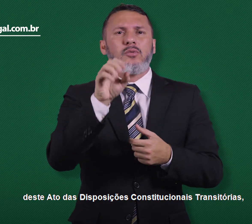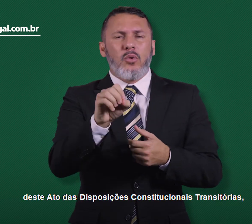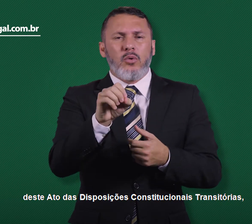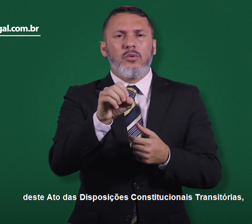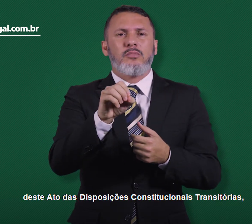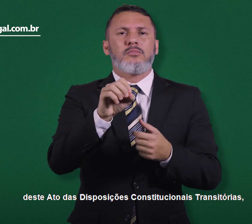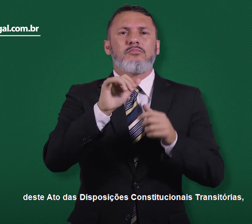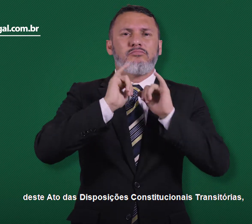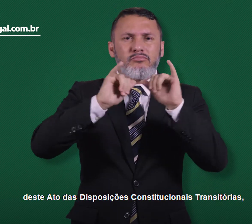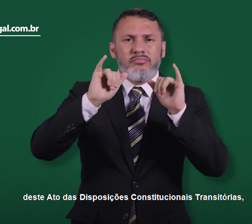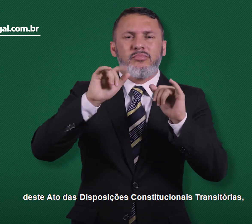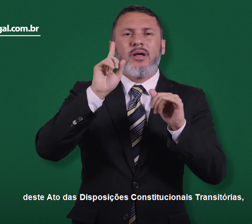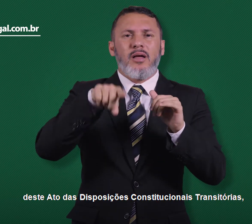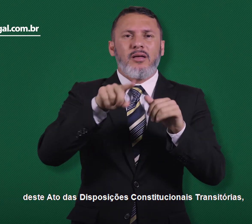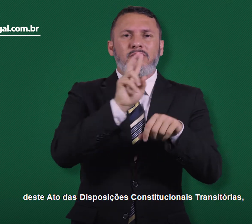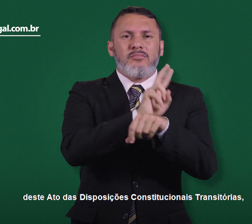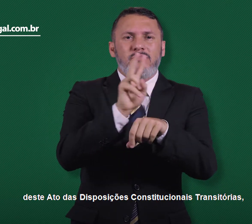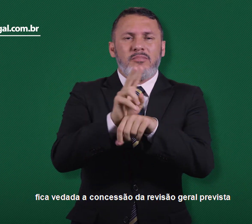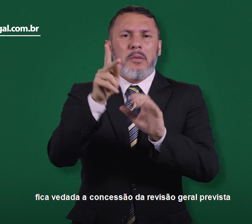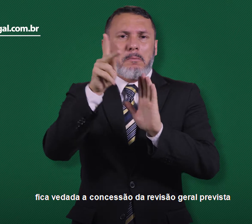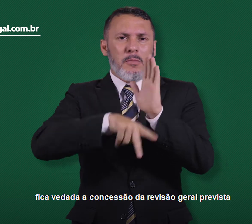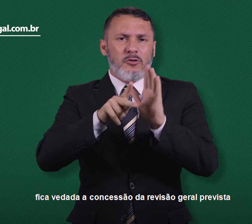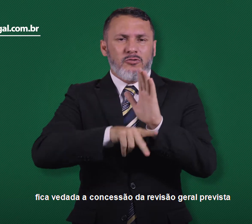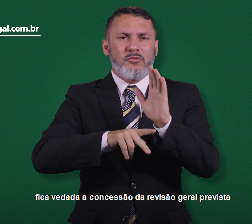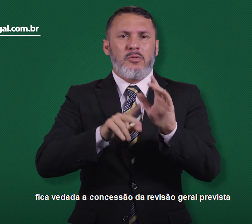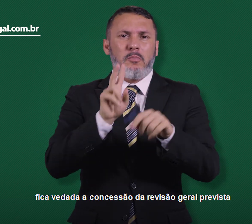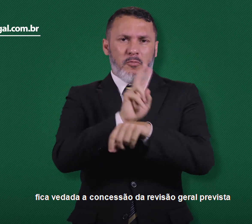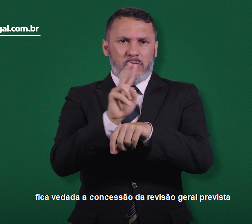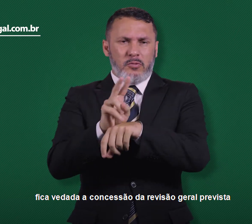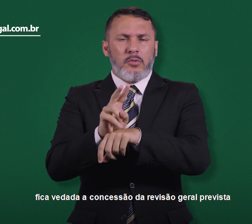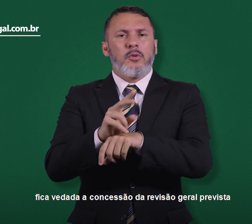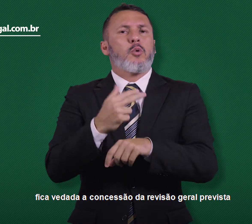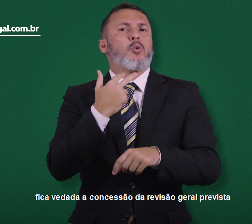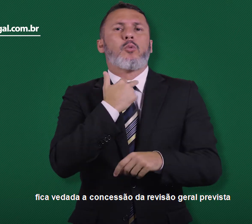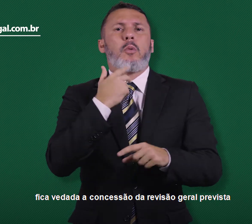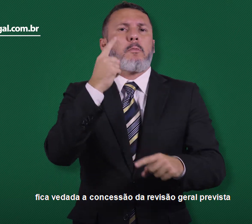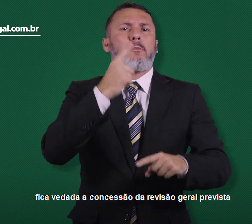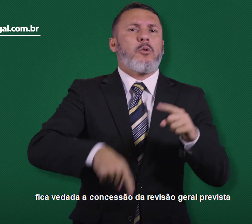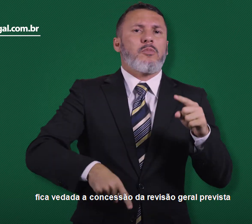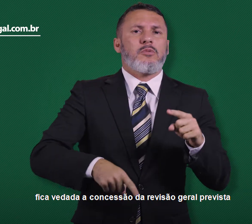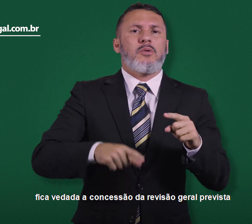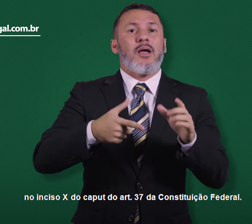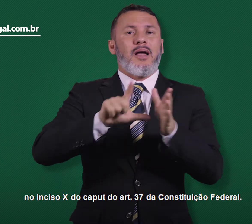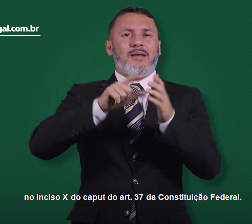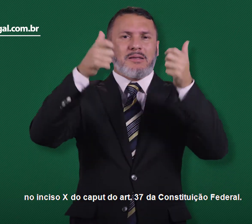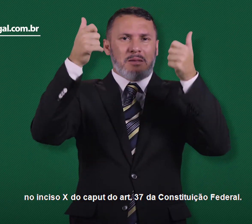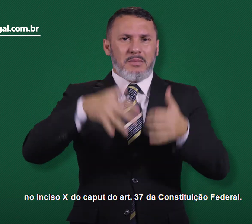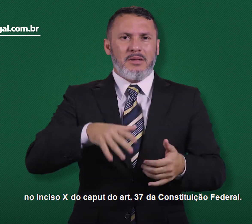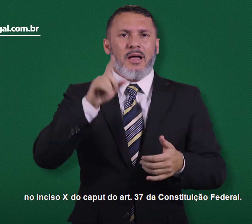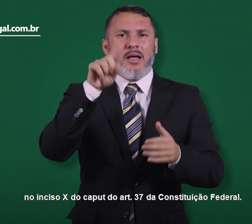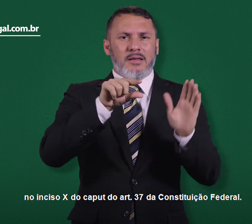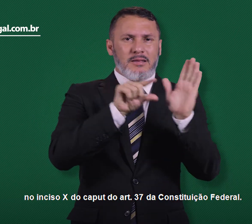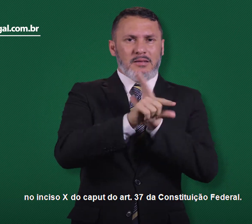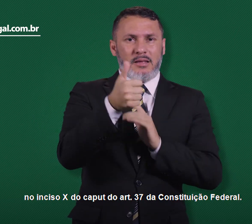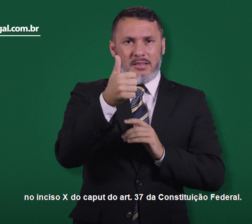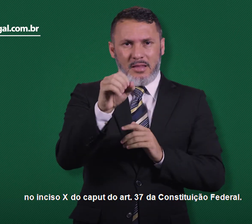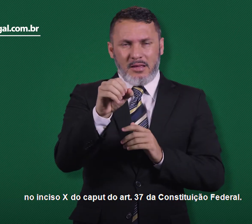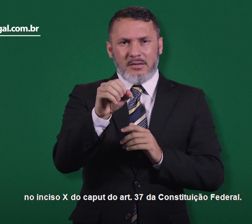disposições constitucionais transitórias, fica vedada a concessão da revisão geral prevista no inciso 10 do caput do